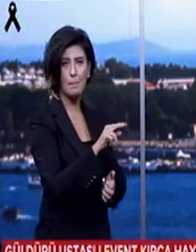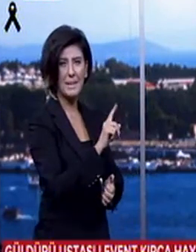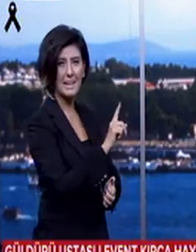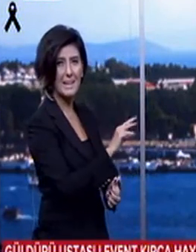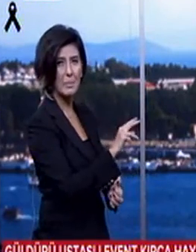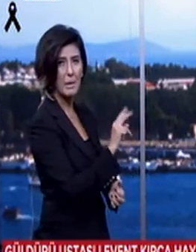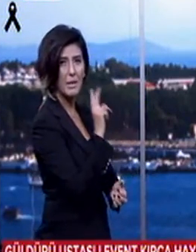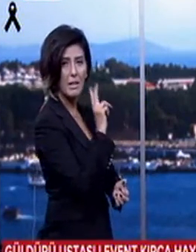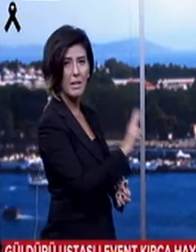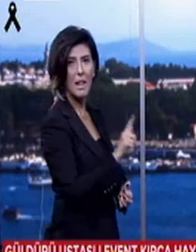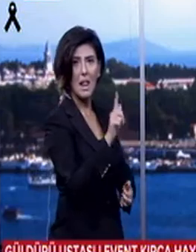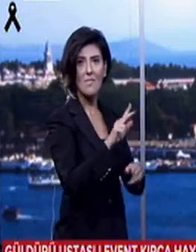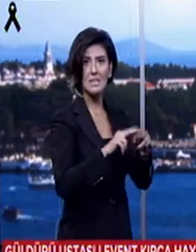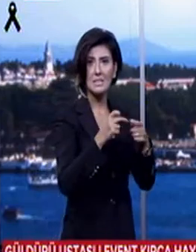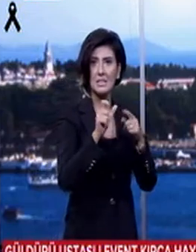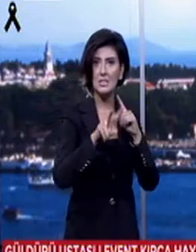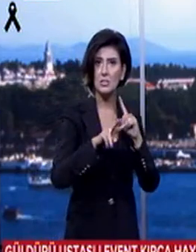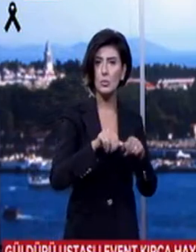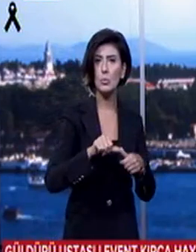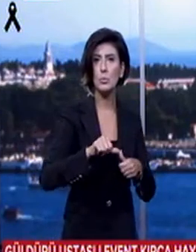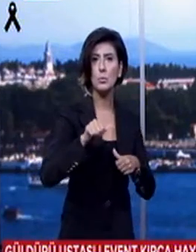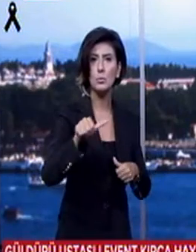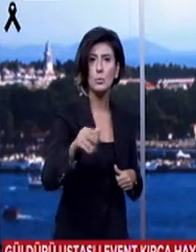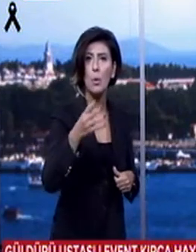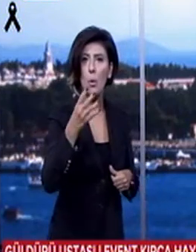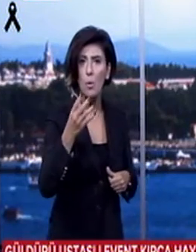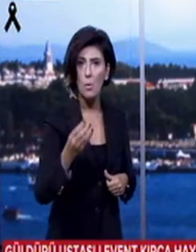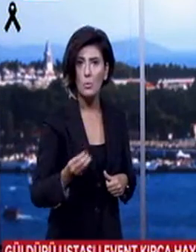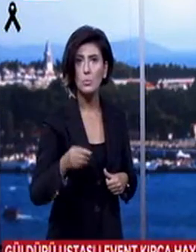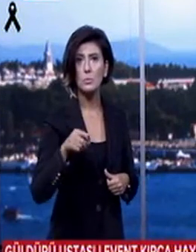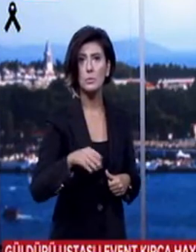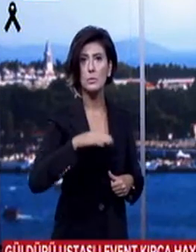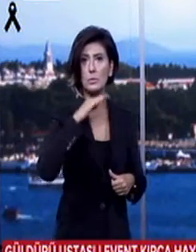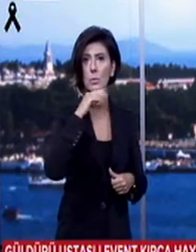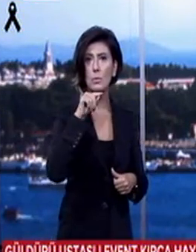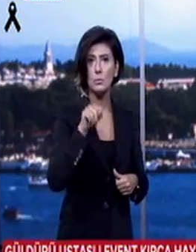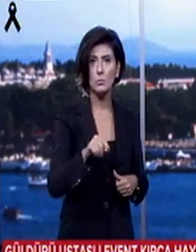haline gelen Levent Kırca'nın uzun ve hayli dolu bir sanat geçmişi var.